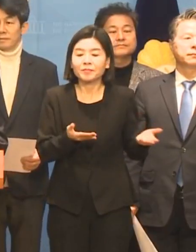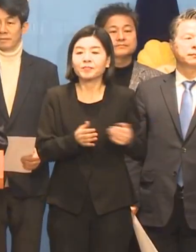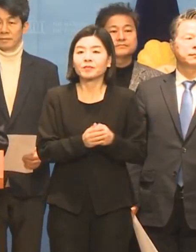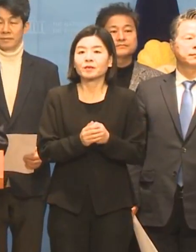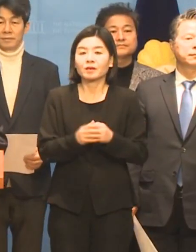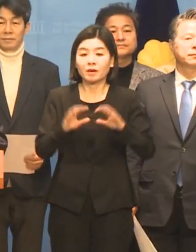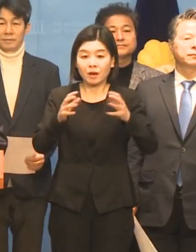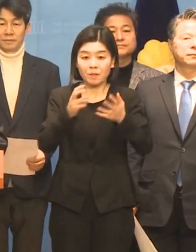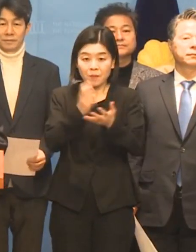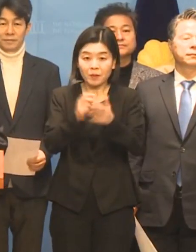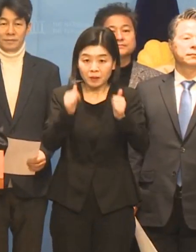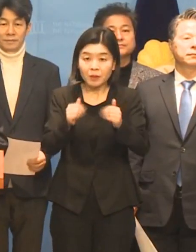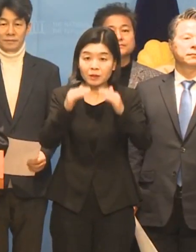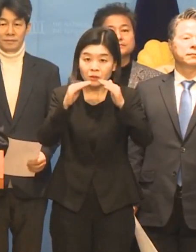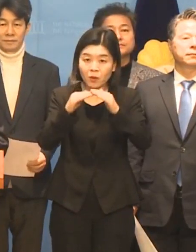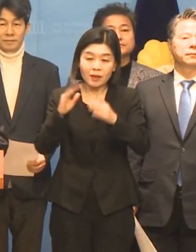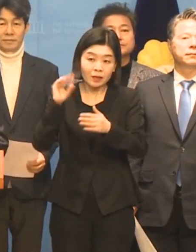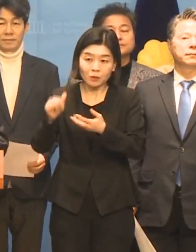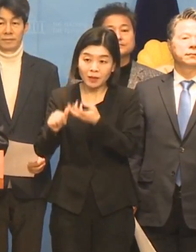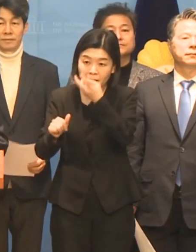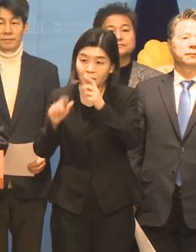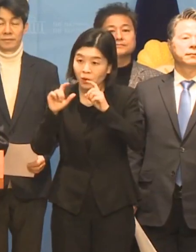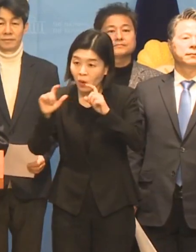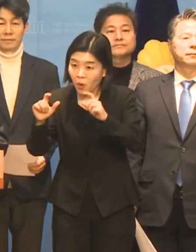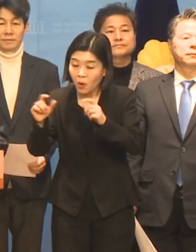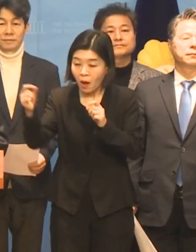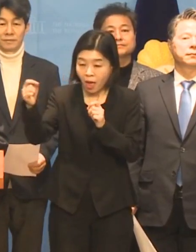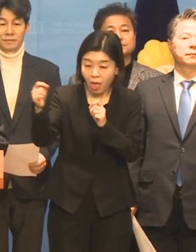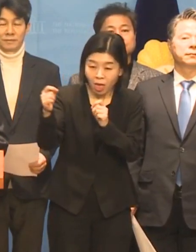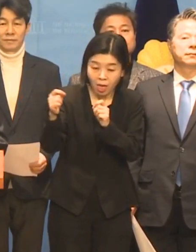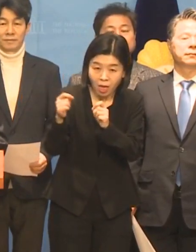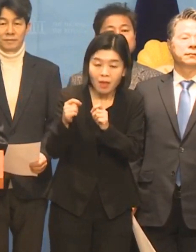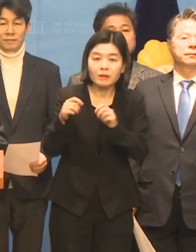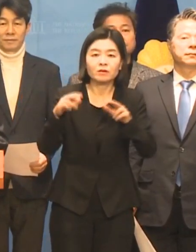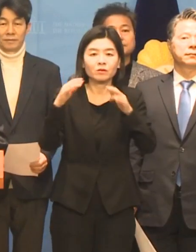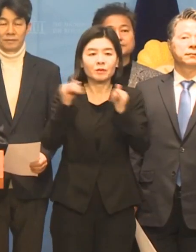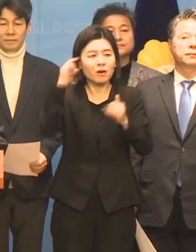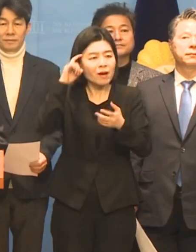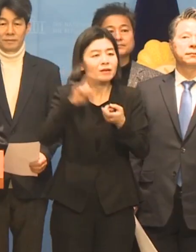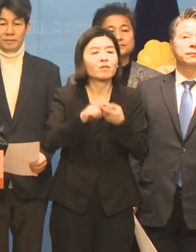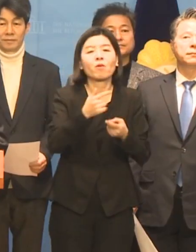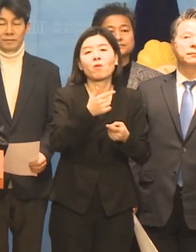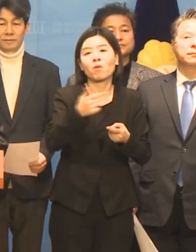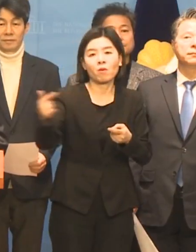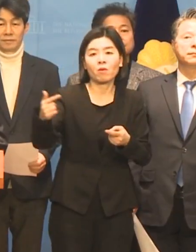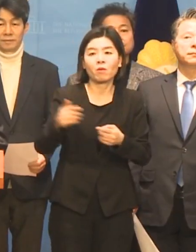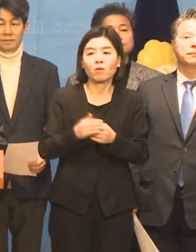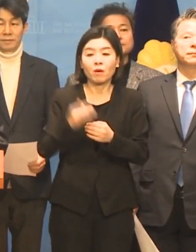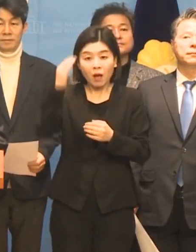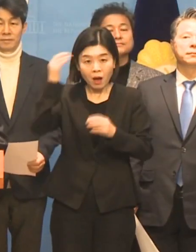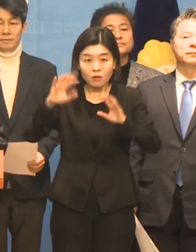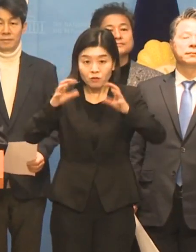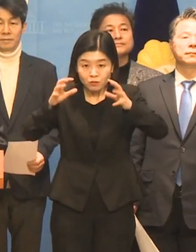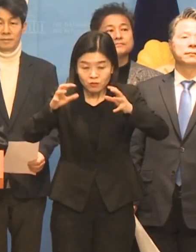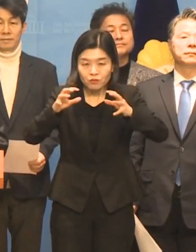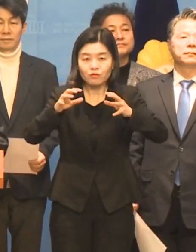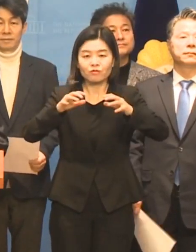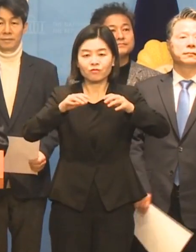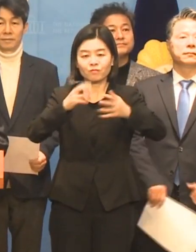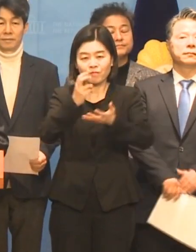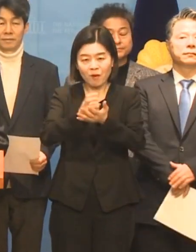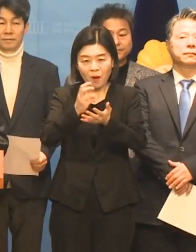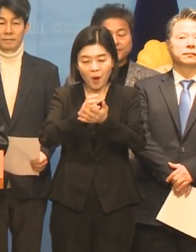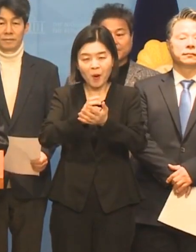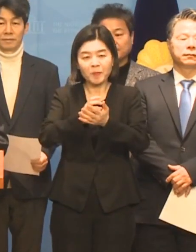헌법재판소의 탄핵 파면 선고를 앞두고 국민의 관심이 뜨겁습니다. 대한민국의 헌정 질서를 바로